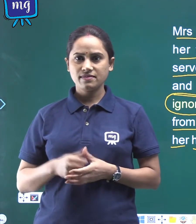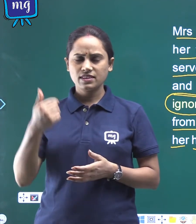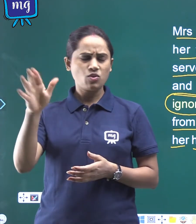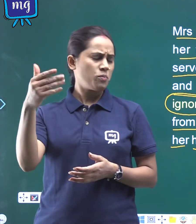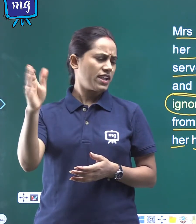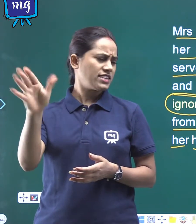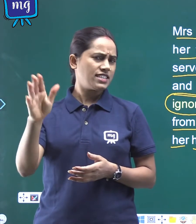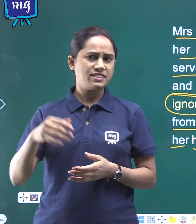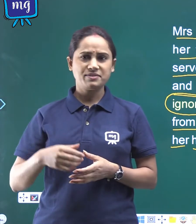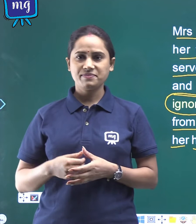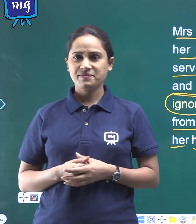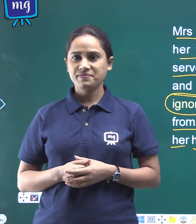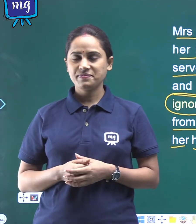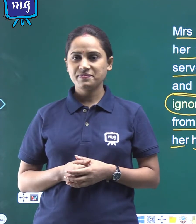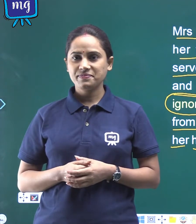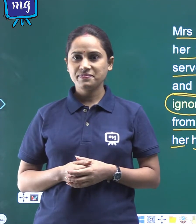उपेक्षित,